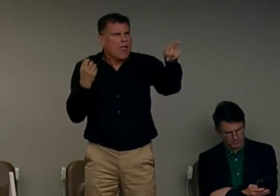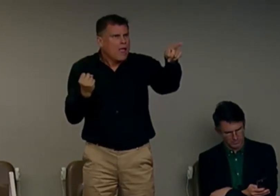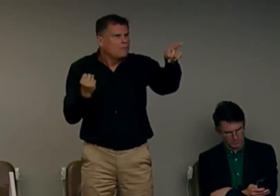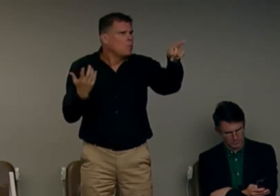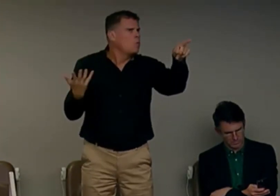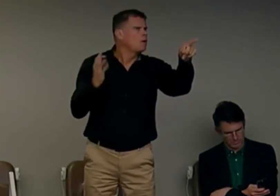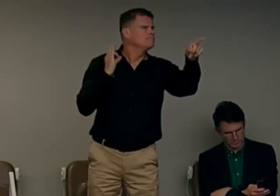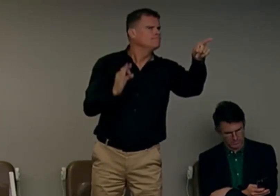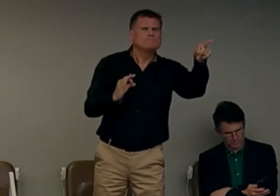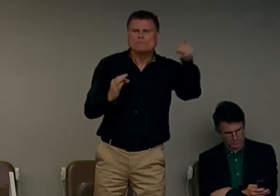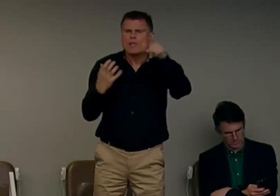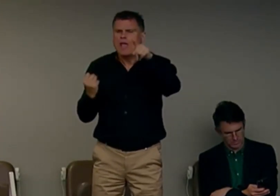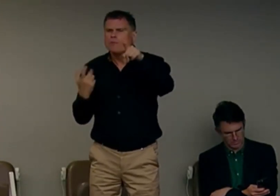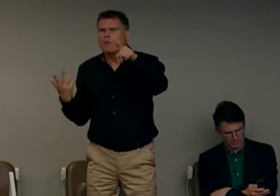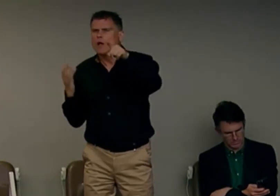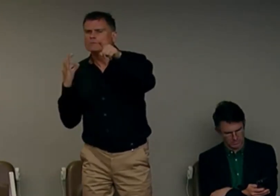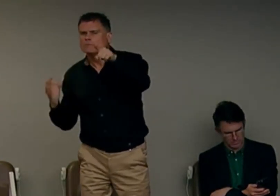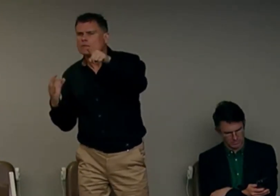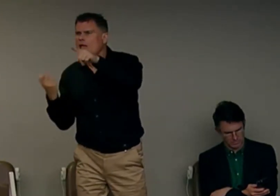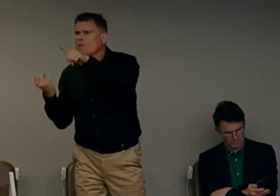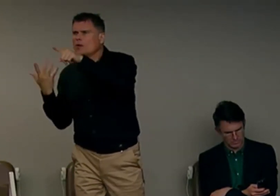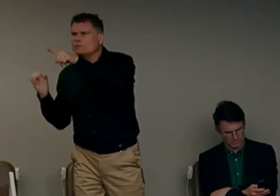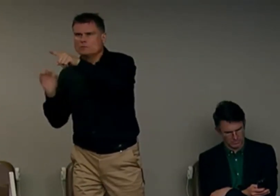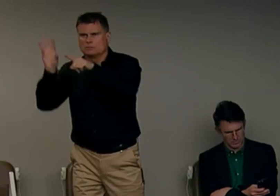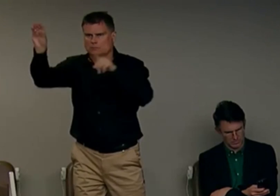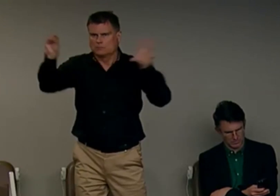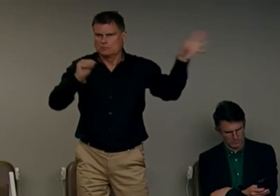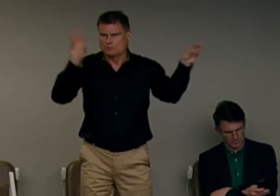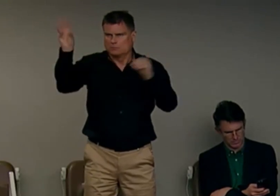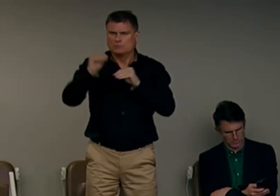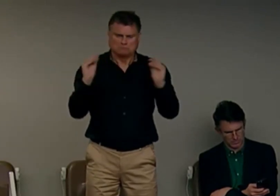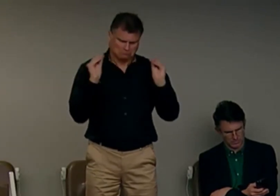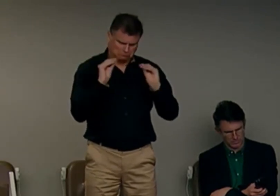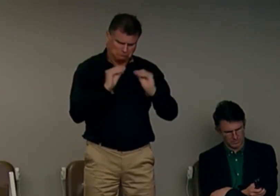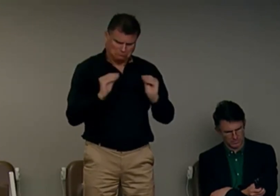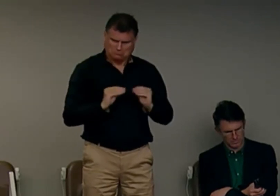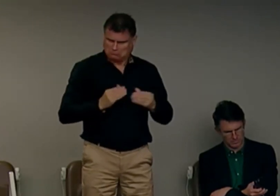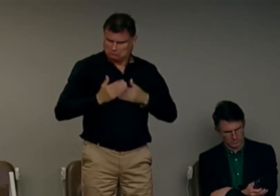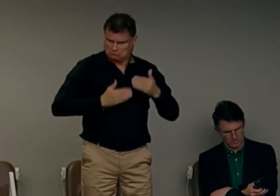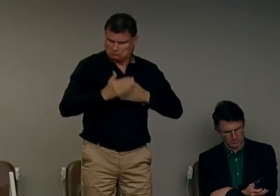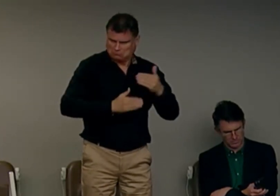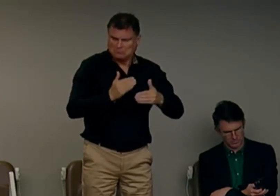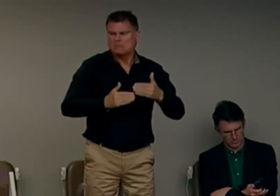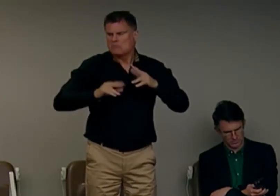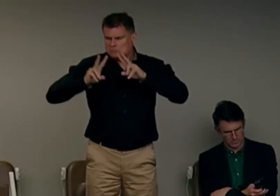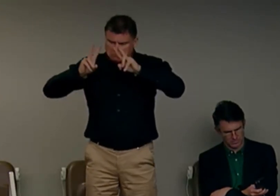projets est en cours. Un jury va démarrer ses travaux pour examiner les dossiers